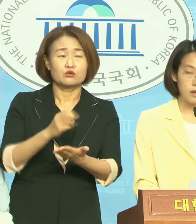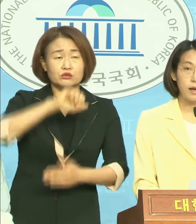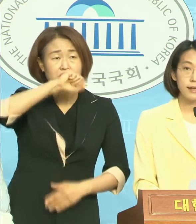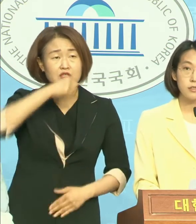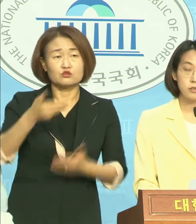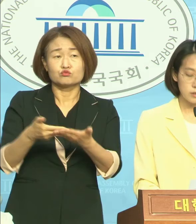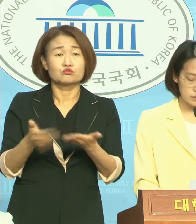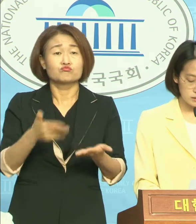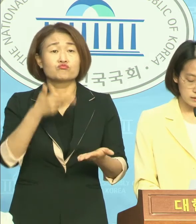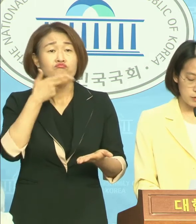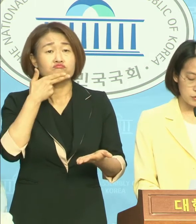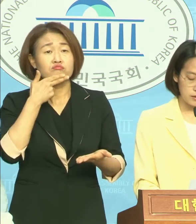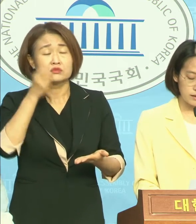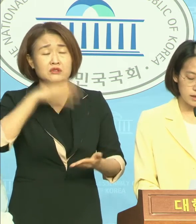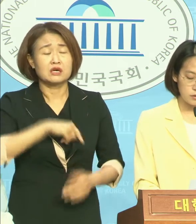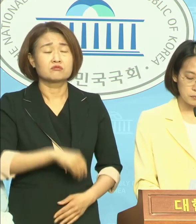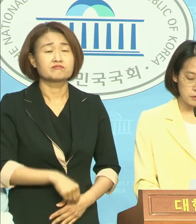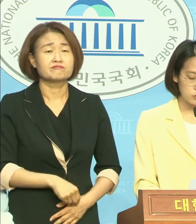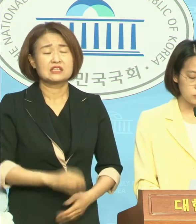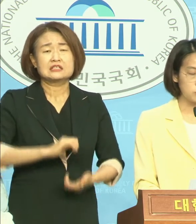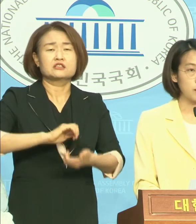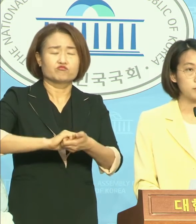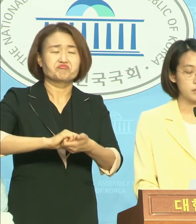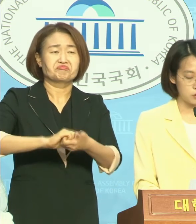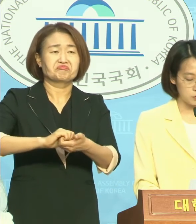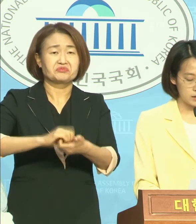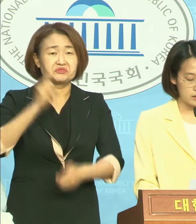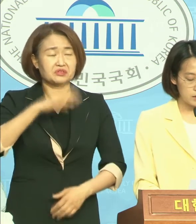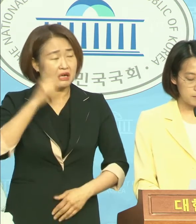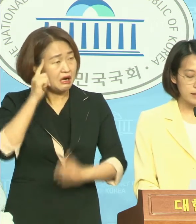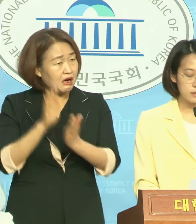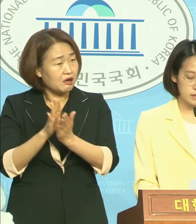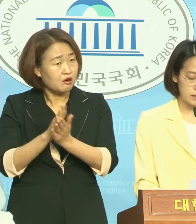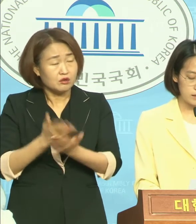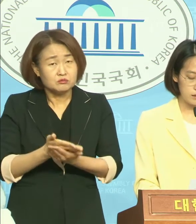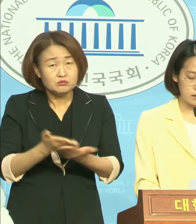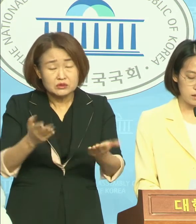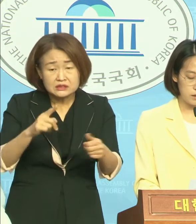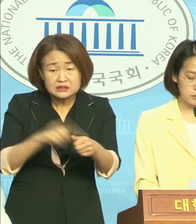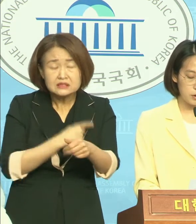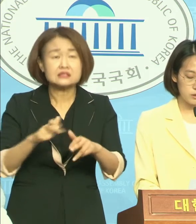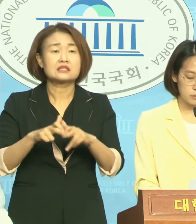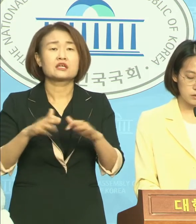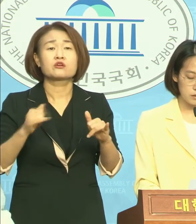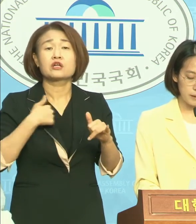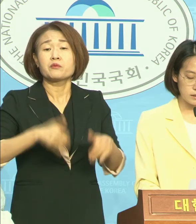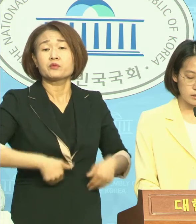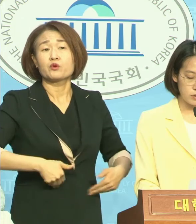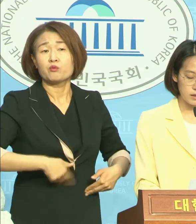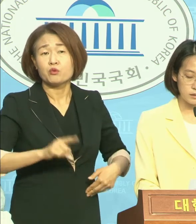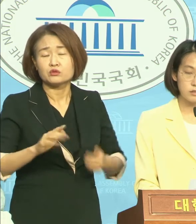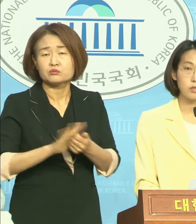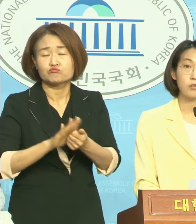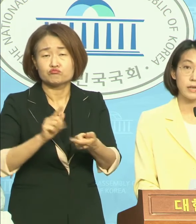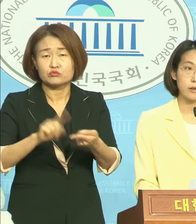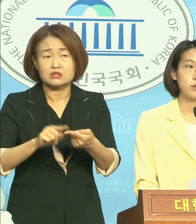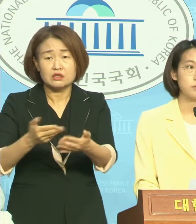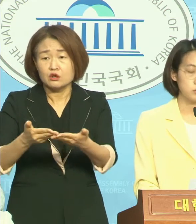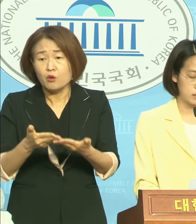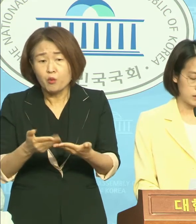없이 한정된 자원에 행정 편의적 으로 배분한 결과 많은 장애인들이 필요한 서비스를 받기 위한